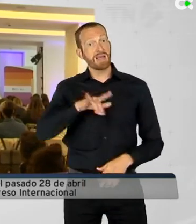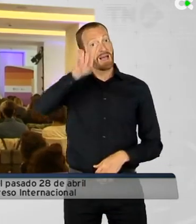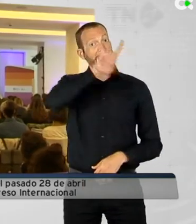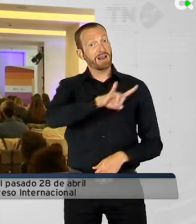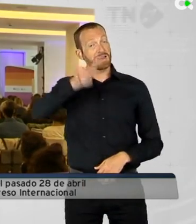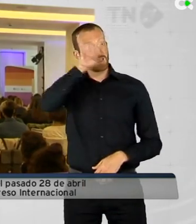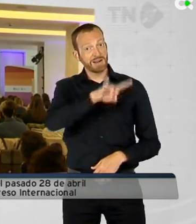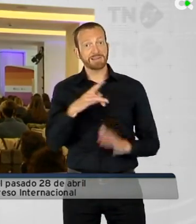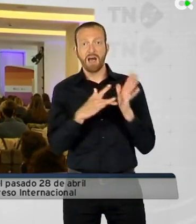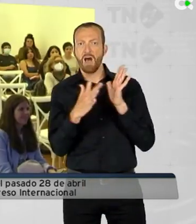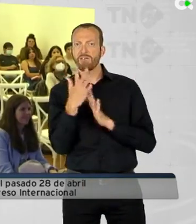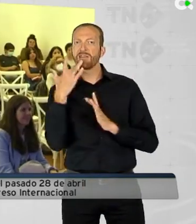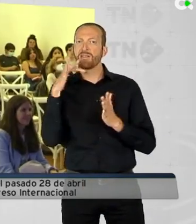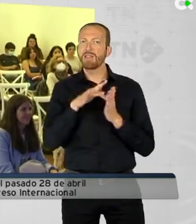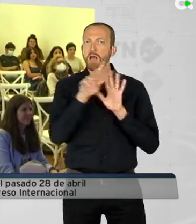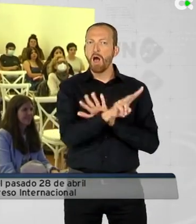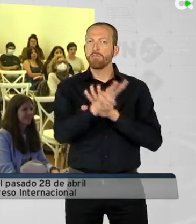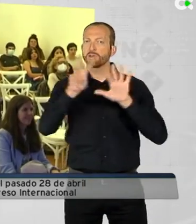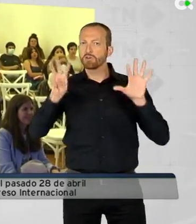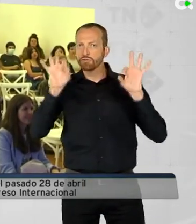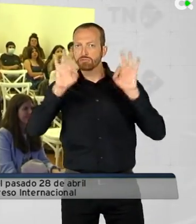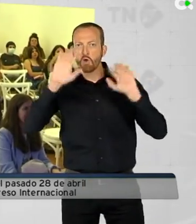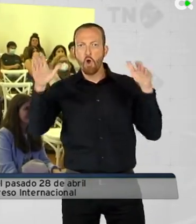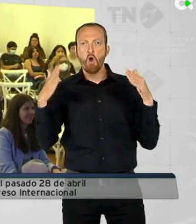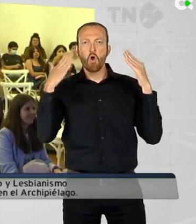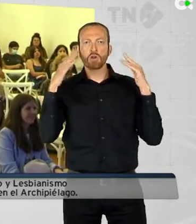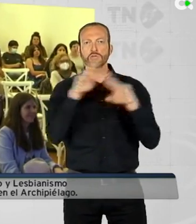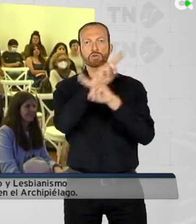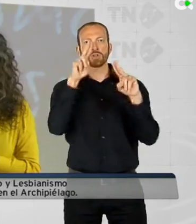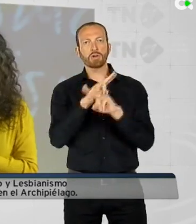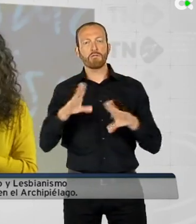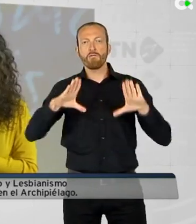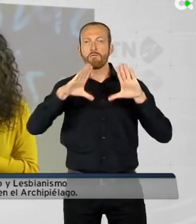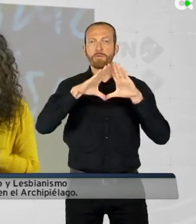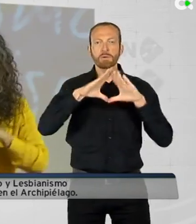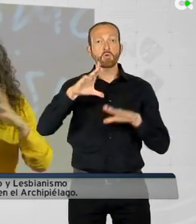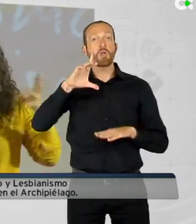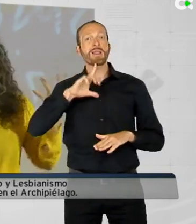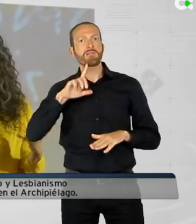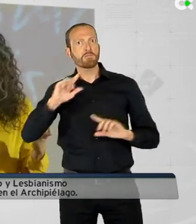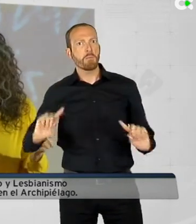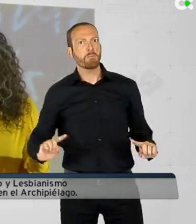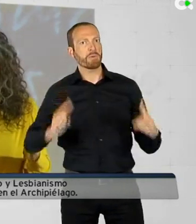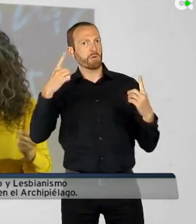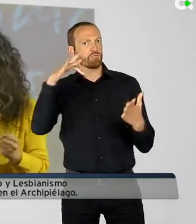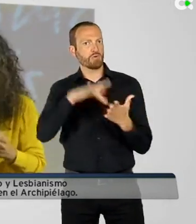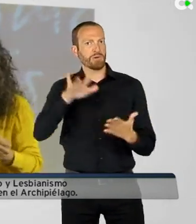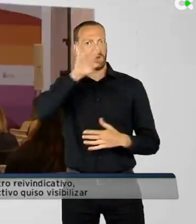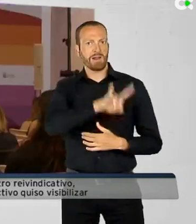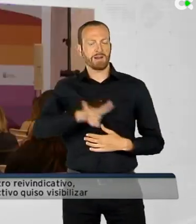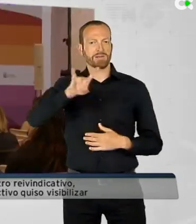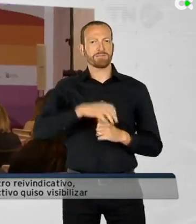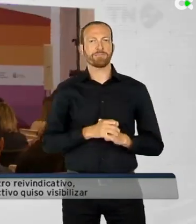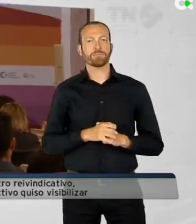Canarias acogió el pasado 28 de abril el primer Congreso Internacional de Feminismo y Lesbianismo que se celebra en el